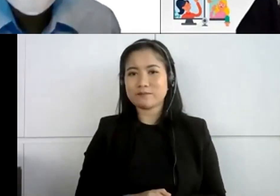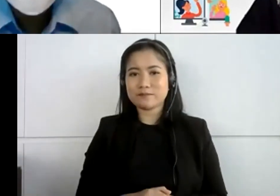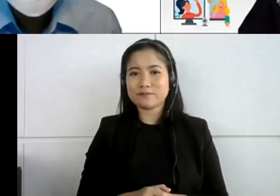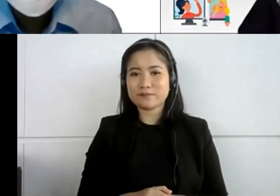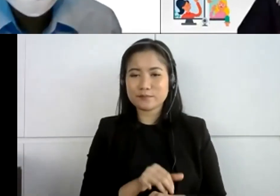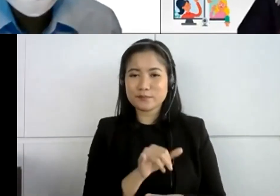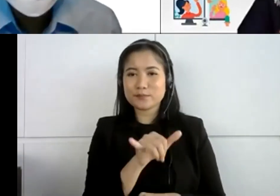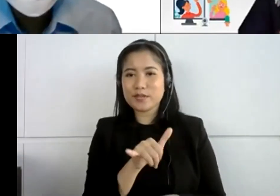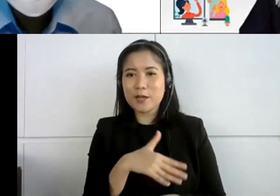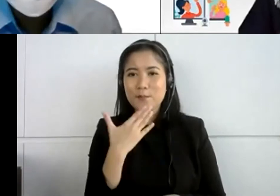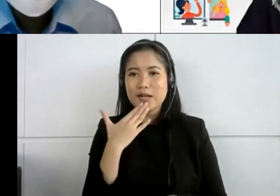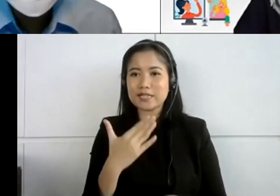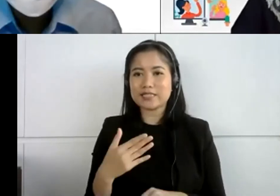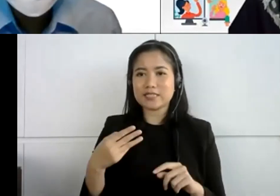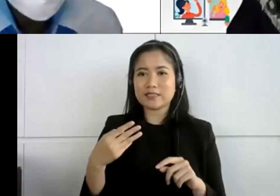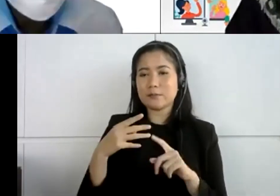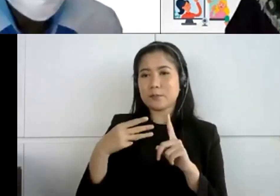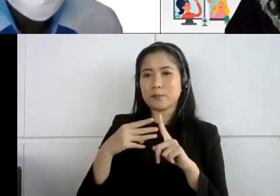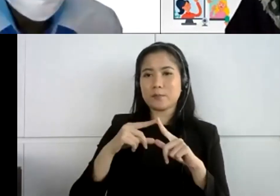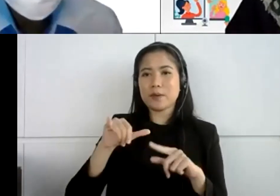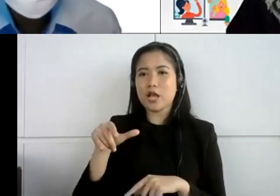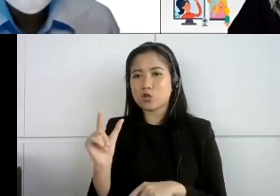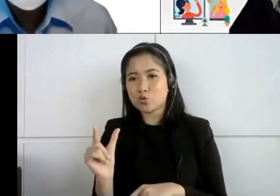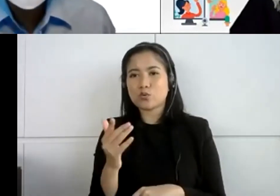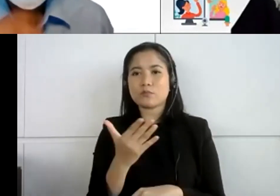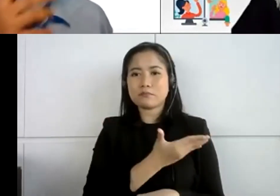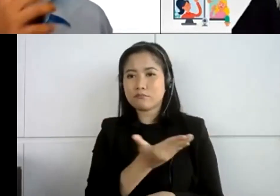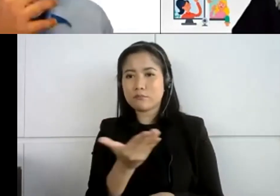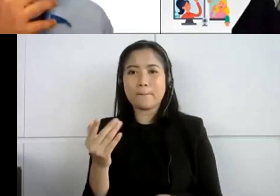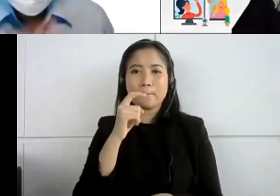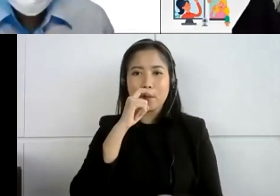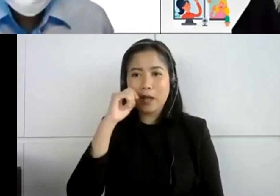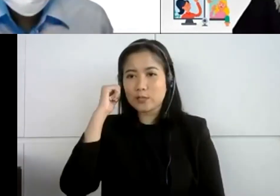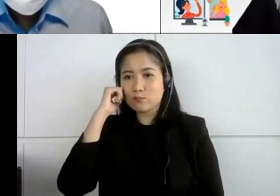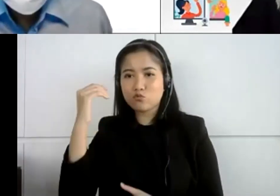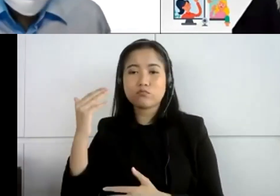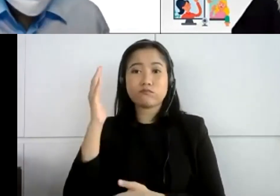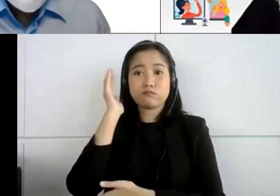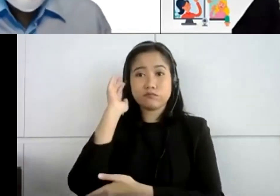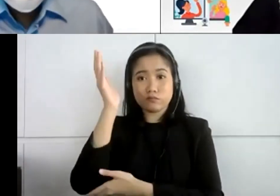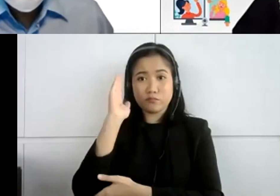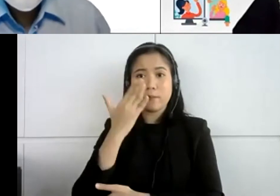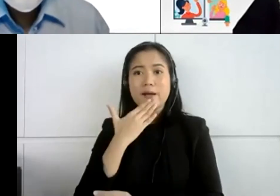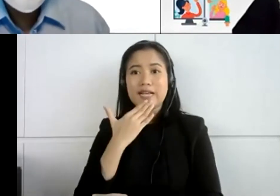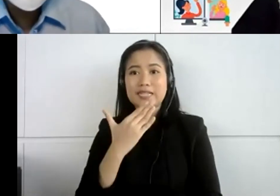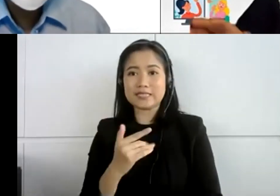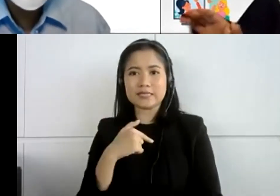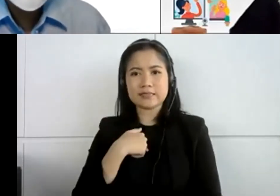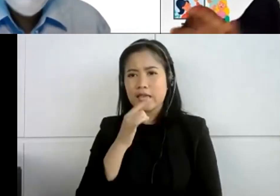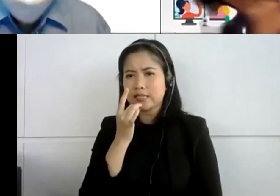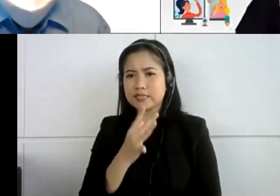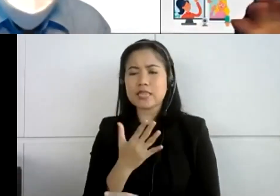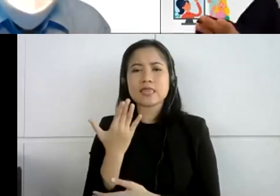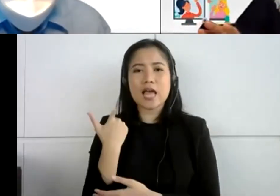Ya, terima kasih Mas Bayu. Terima kasih Bapak Ibu yang sudah menyampaikan presentasinya. Mohon izin tadi memang